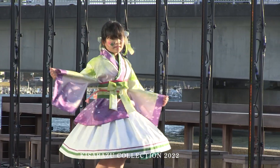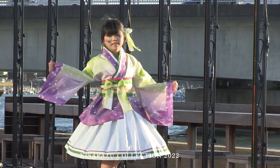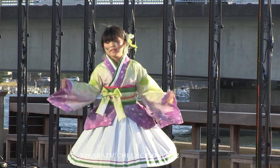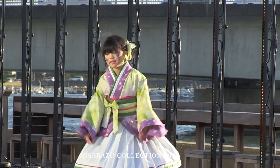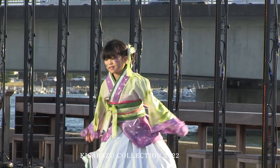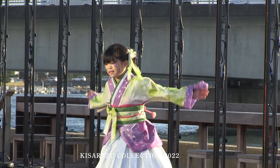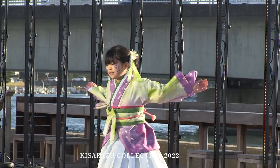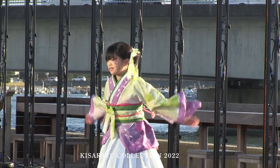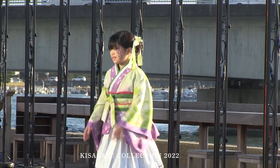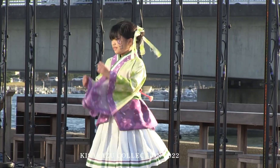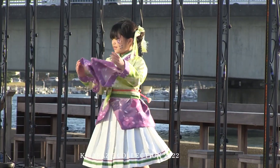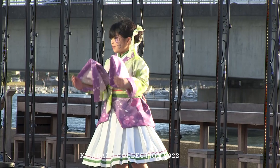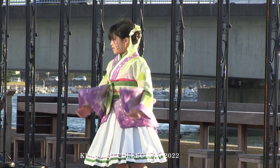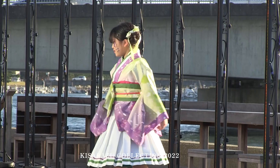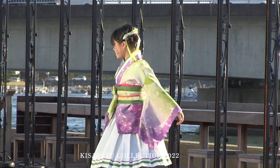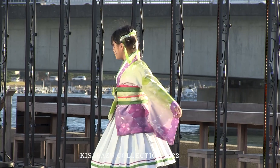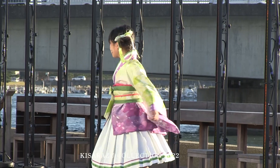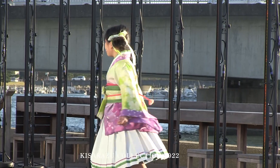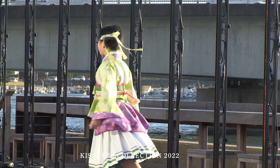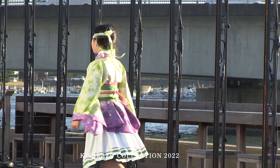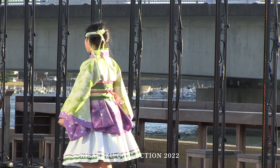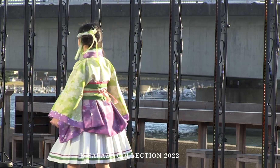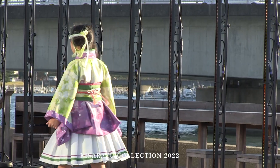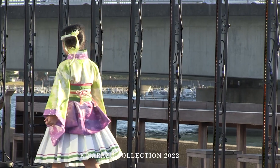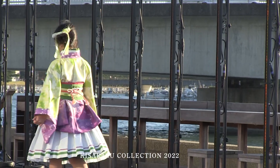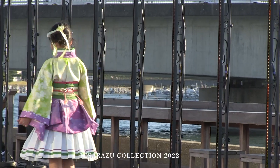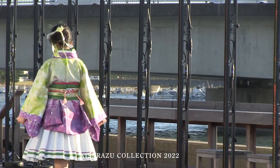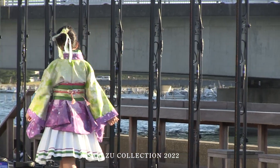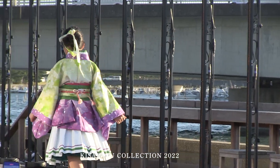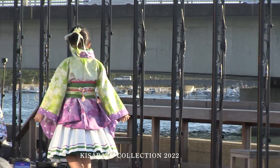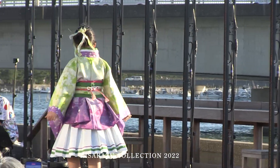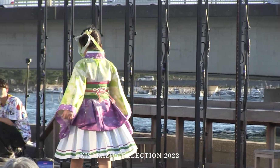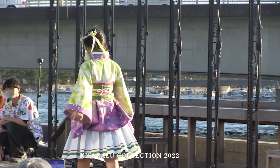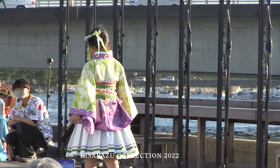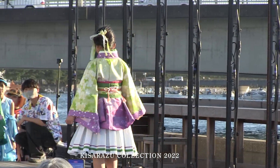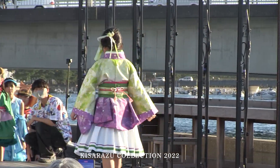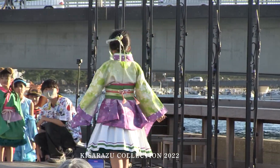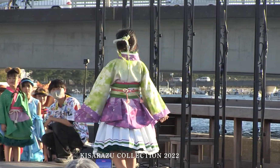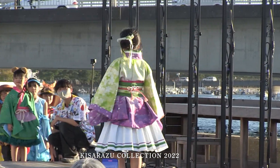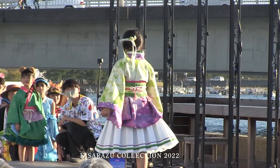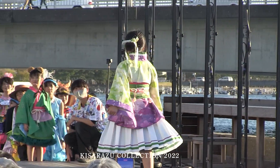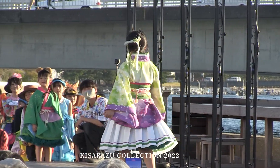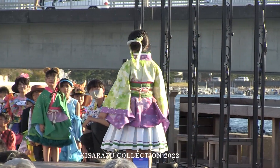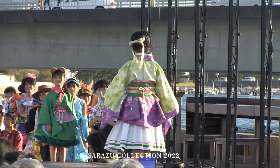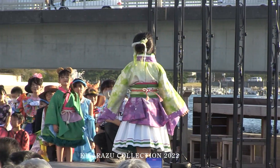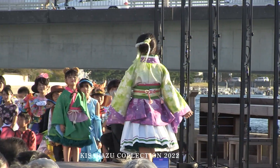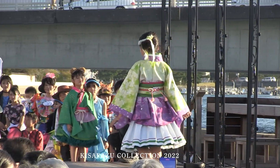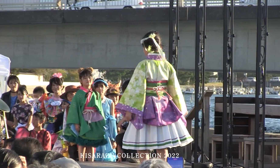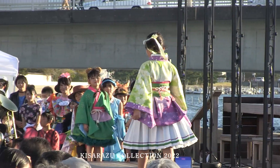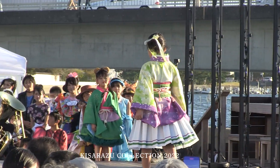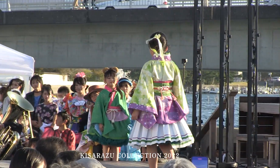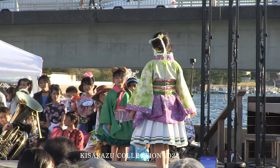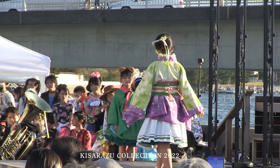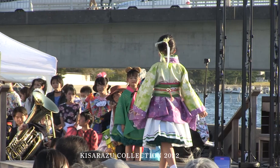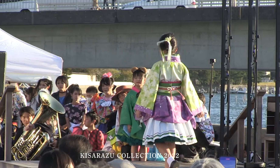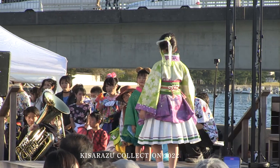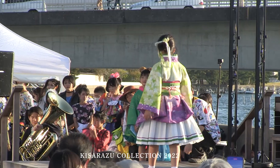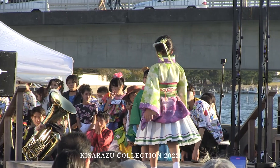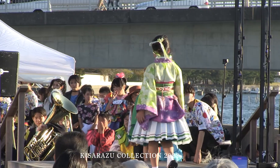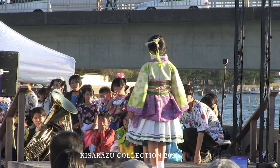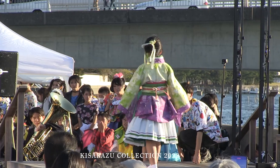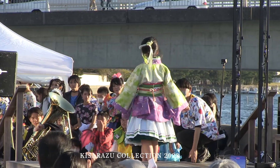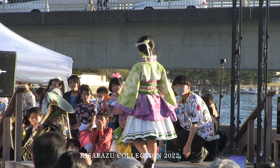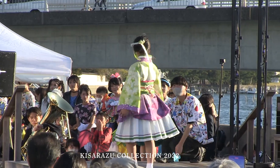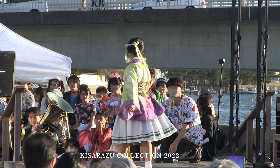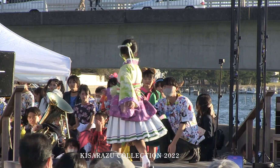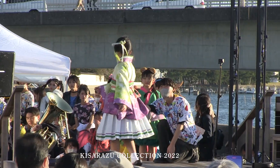のグラデーションの部分です。若さんの好きな色が緑と紫だったので衣装に